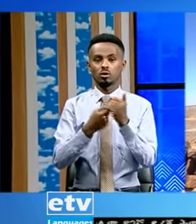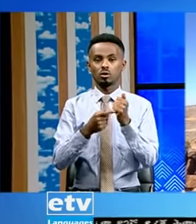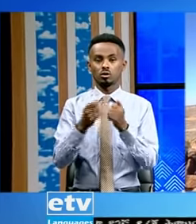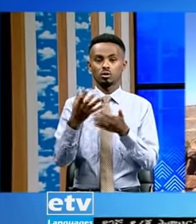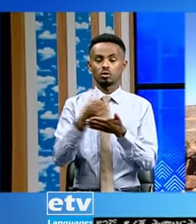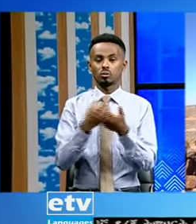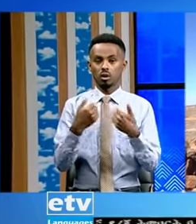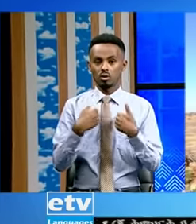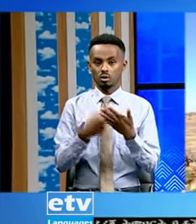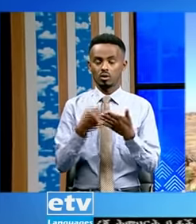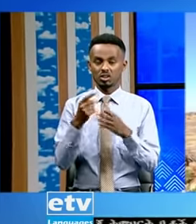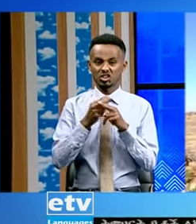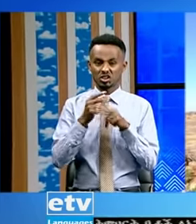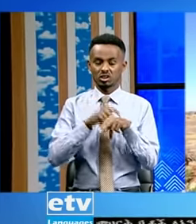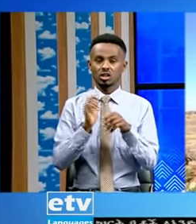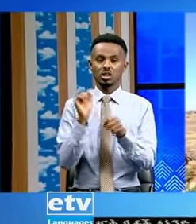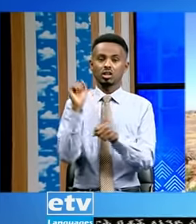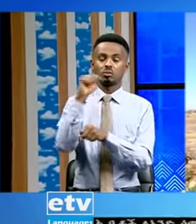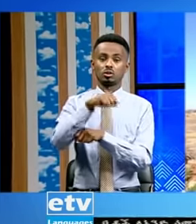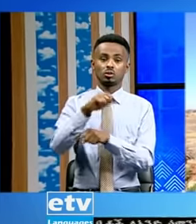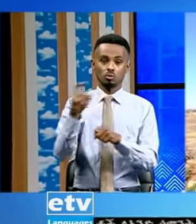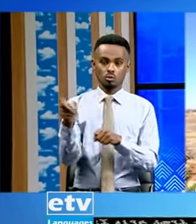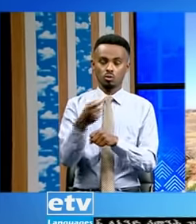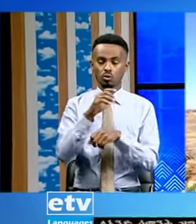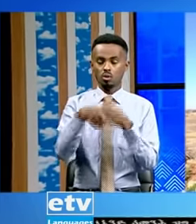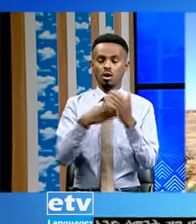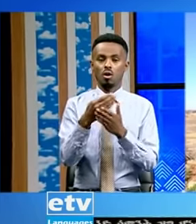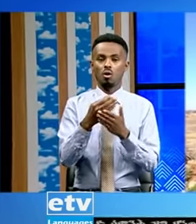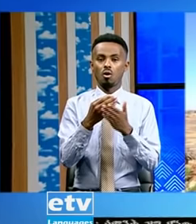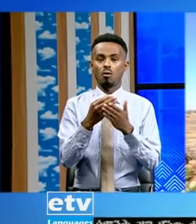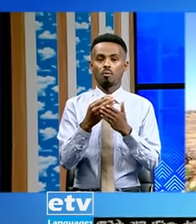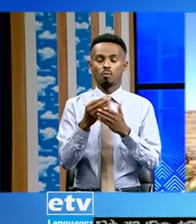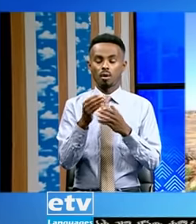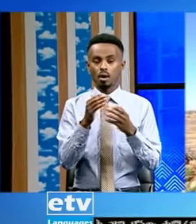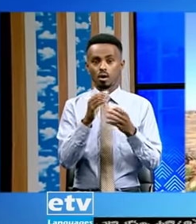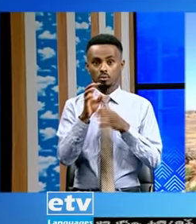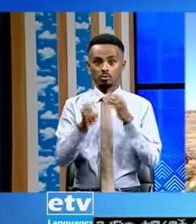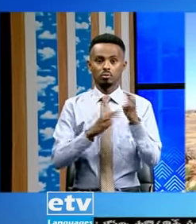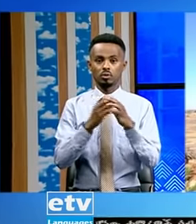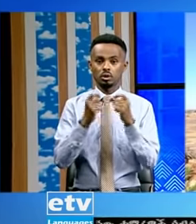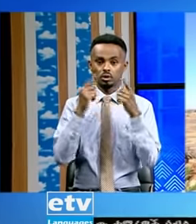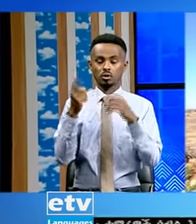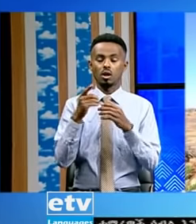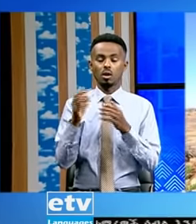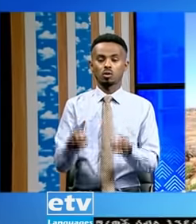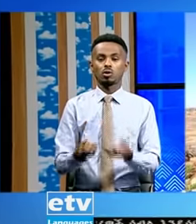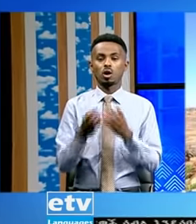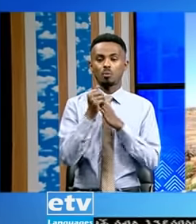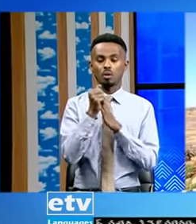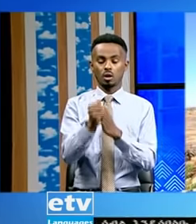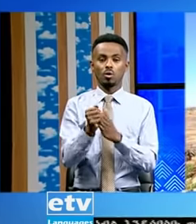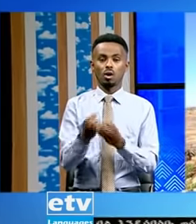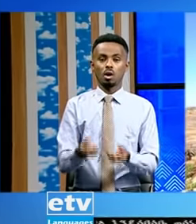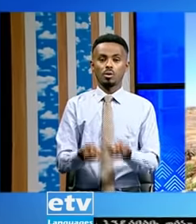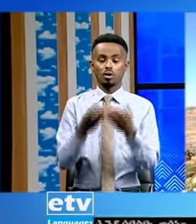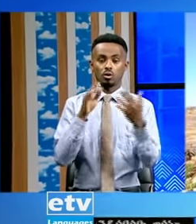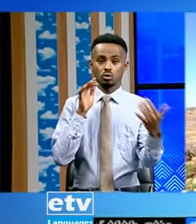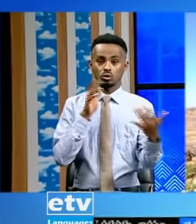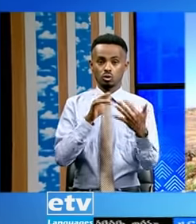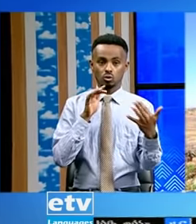እኛ ደግሞ በምን ያክል ጊዜ እየደመሰስን እንደሆነ መላው ዓለም የሚገነዘብ ይሆናል። አብዛኛው አመራሮች፣ አብዛኛው ትጥቅ